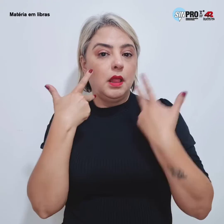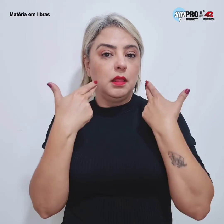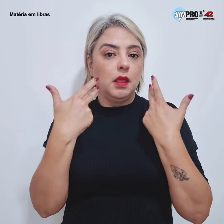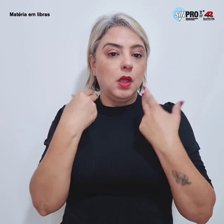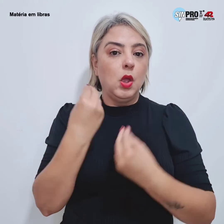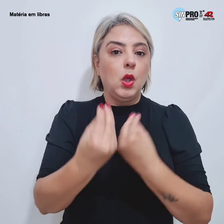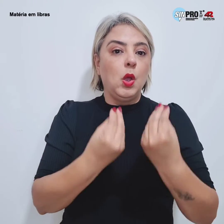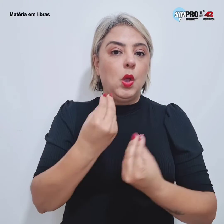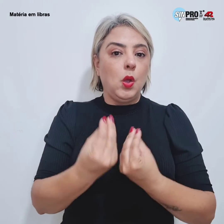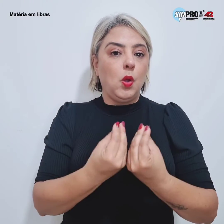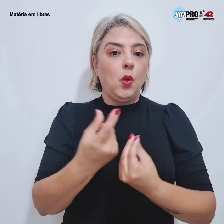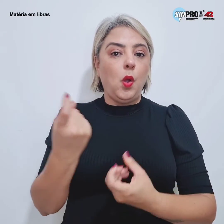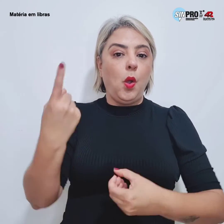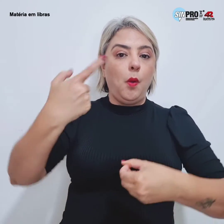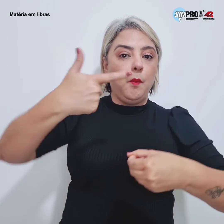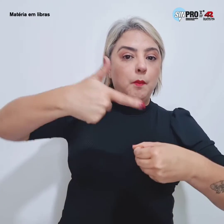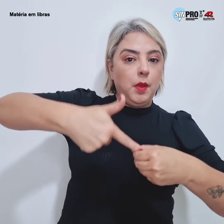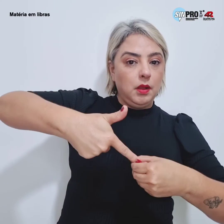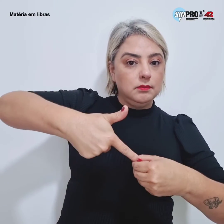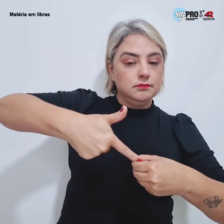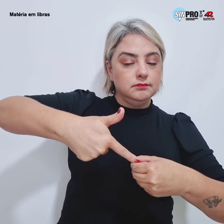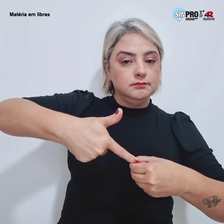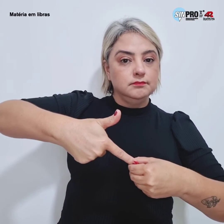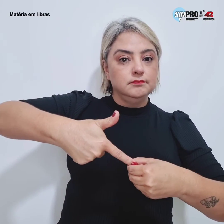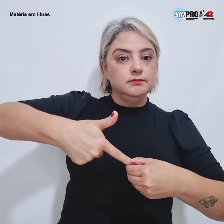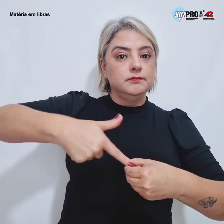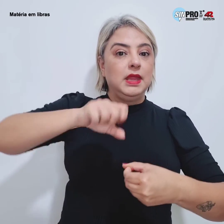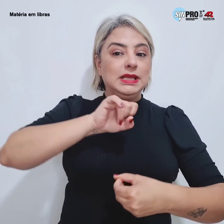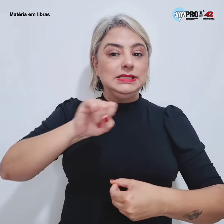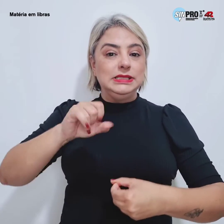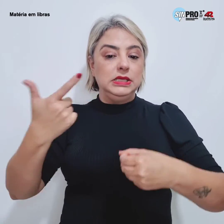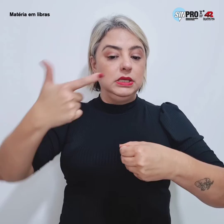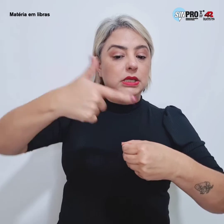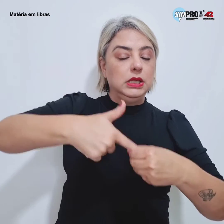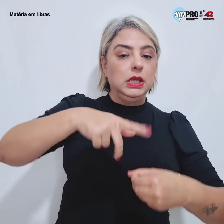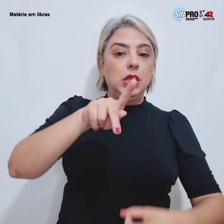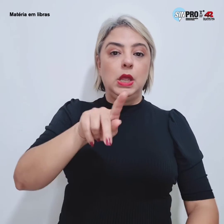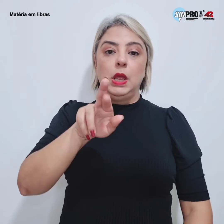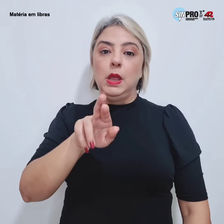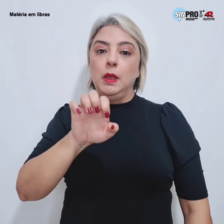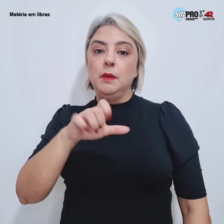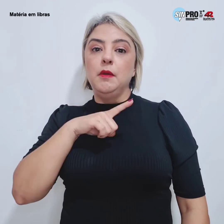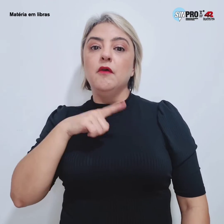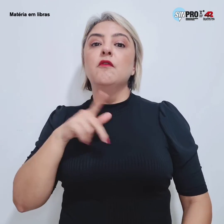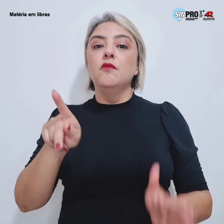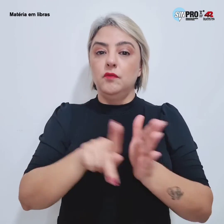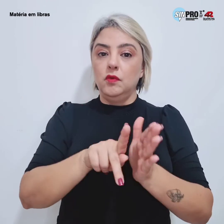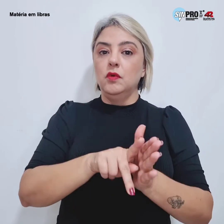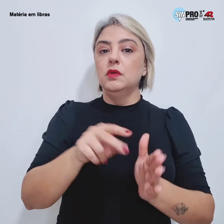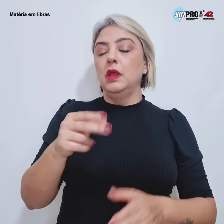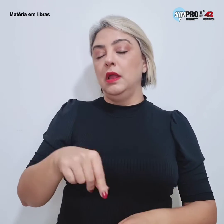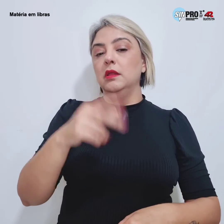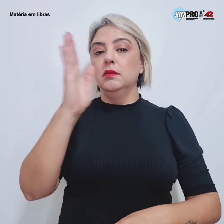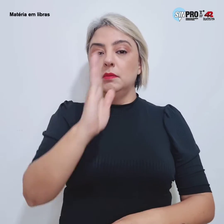os royalties do pré-sal, se o pré-sal ainda pertencesse ao nosso país, nas políticas de